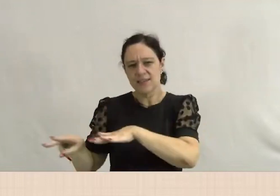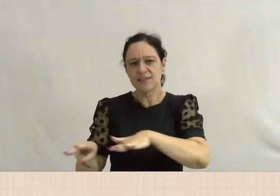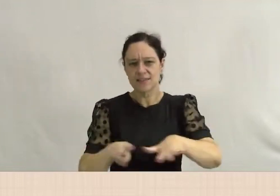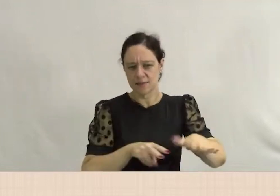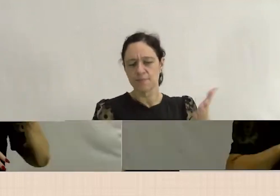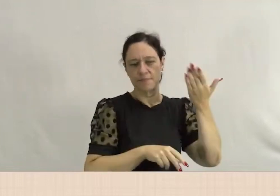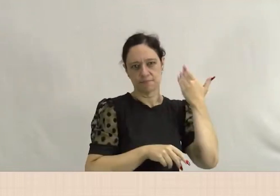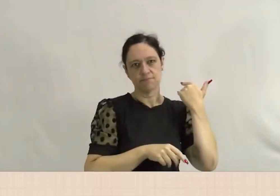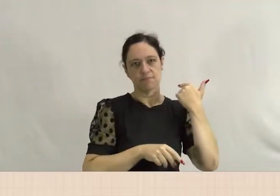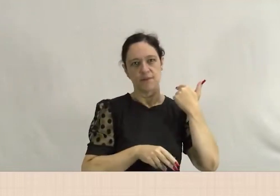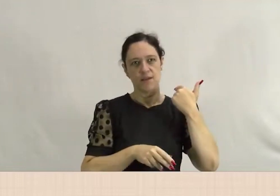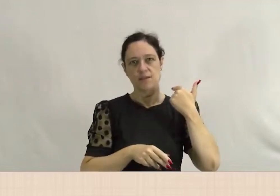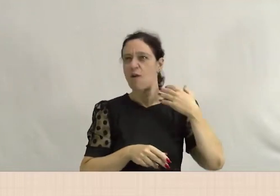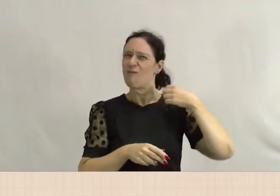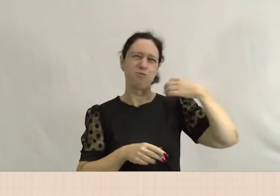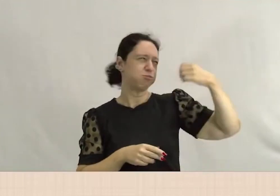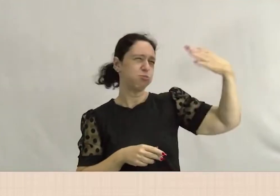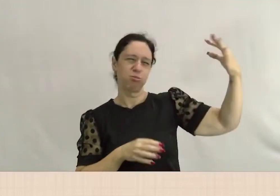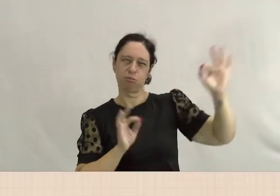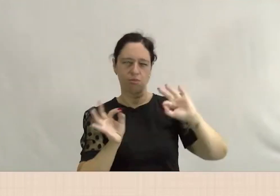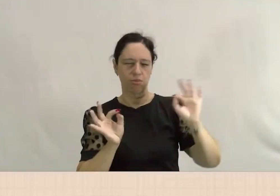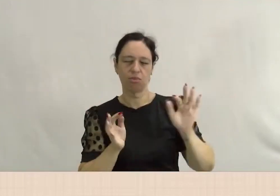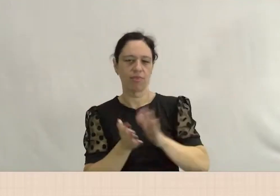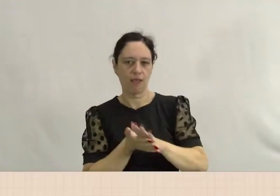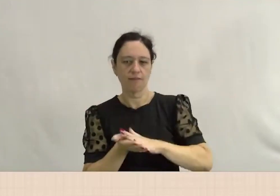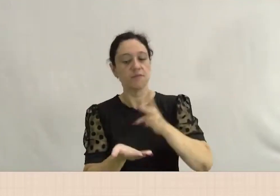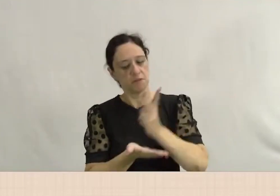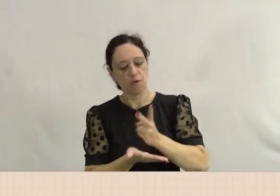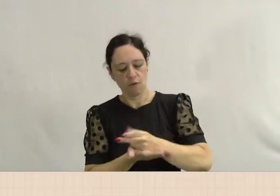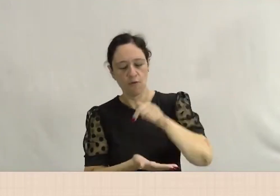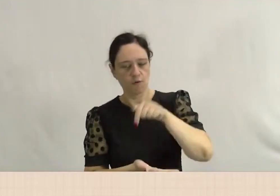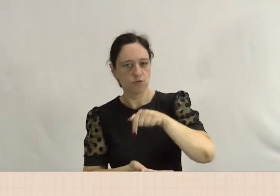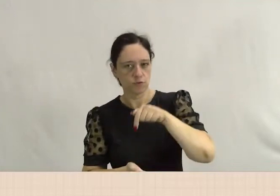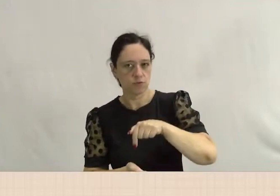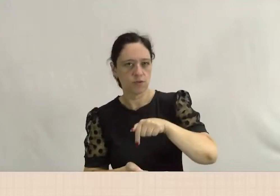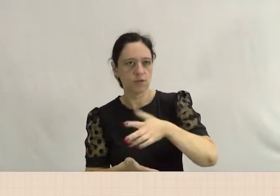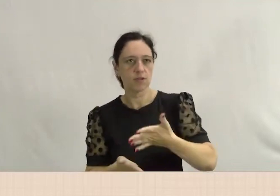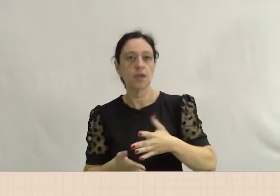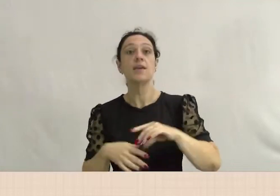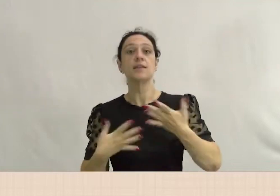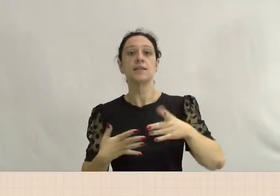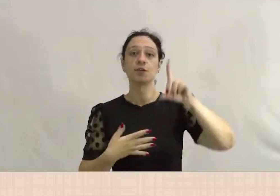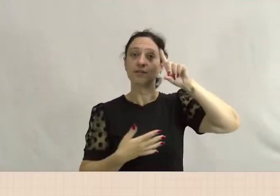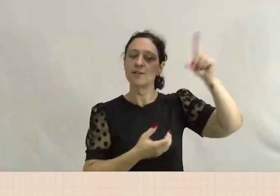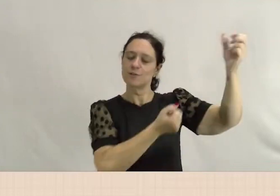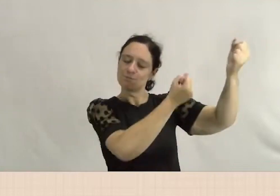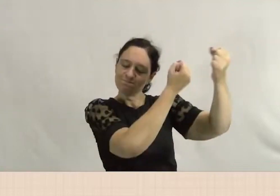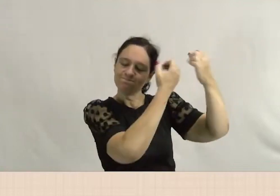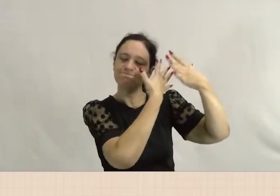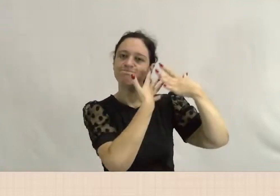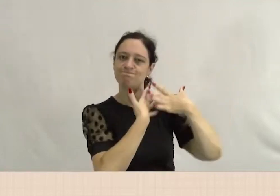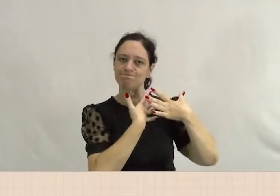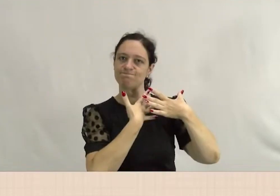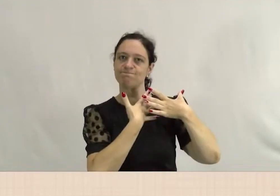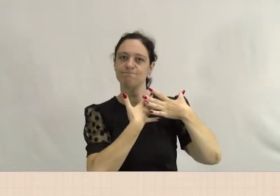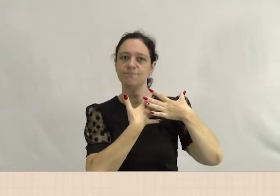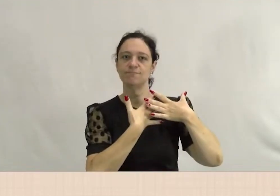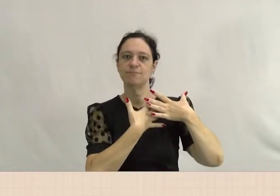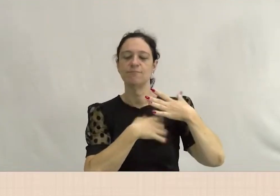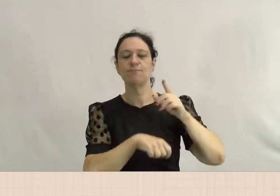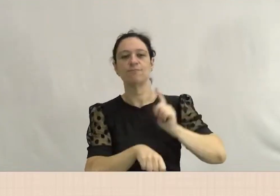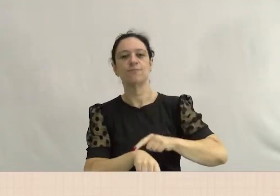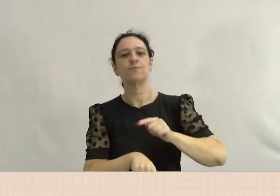viagens longas. Eu permaneci por aqui mesmo, e o Senhor me deu esse tempo todo para